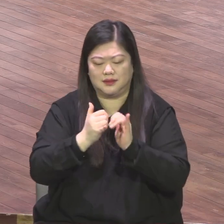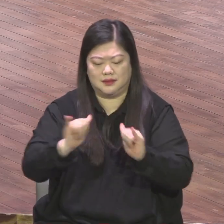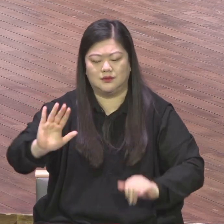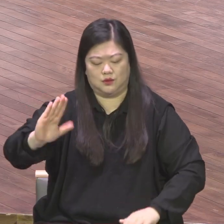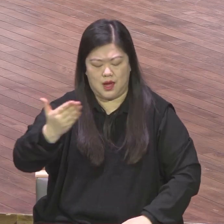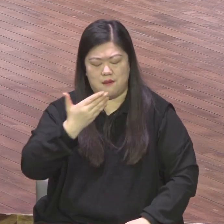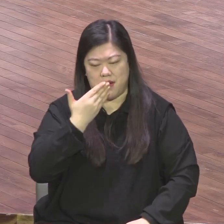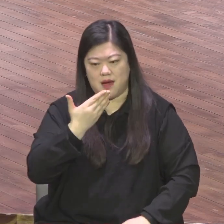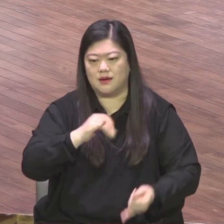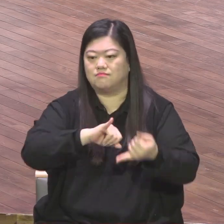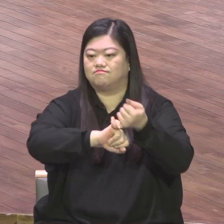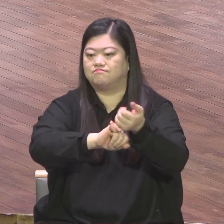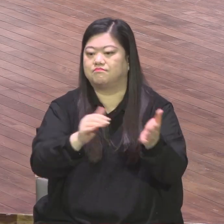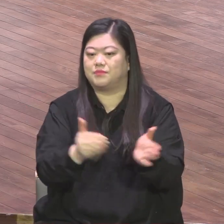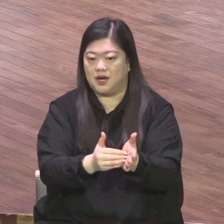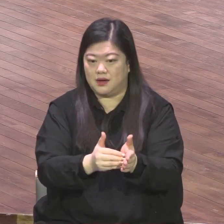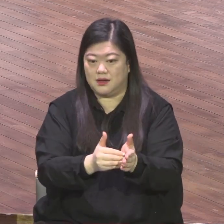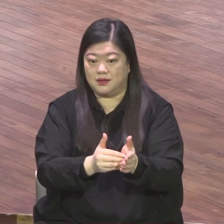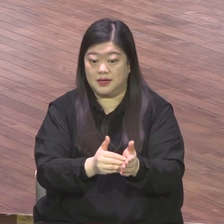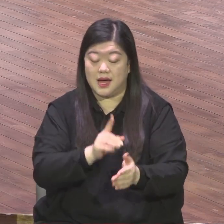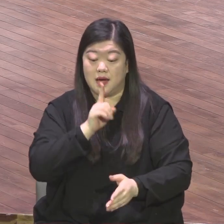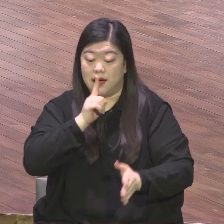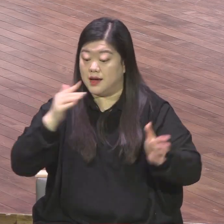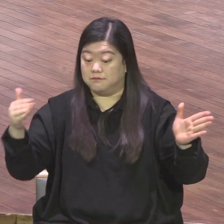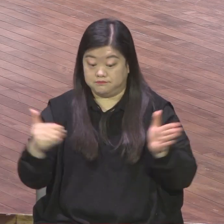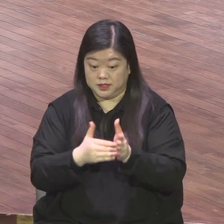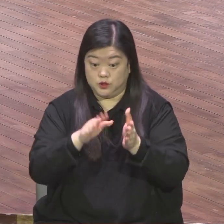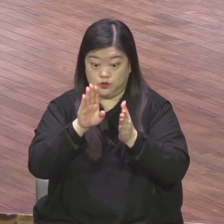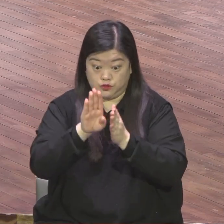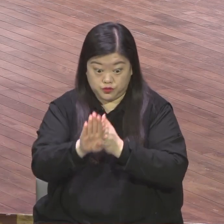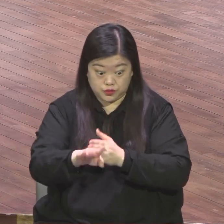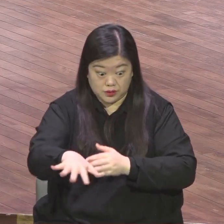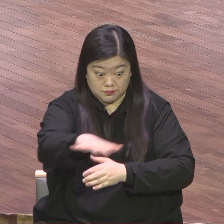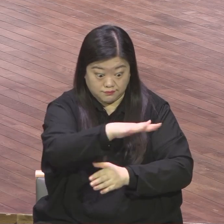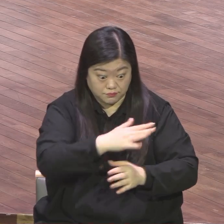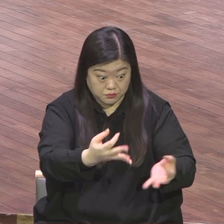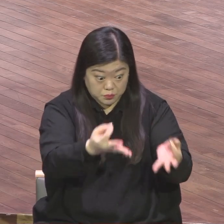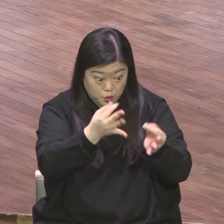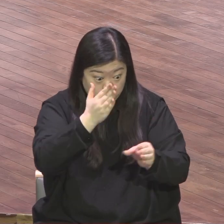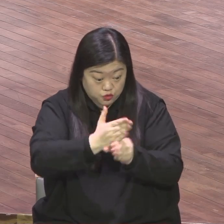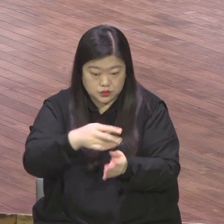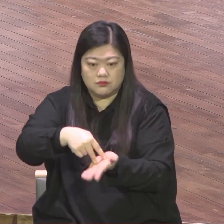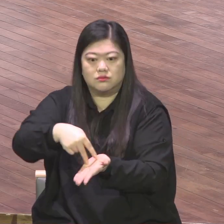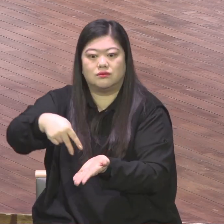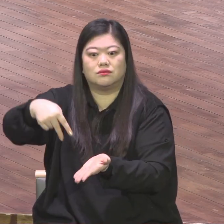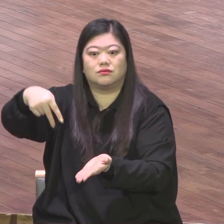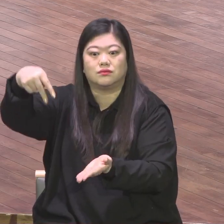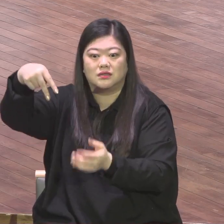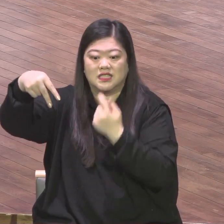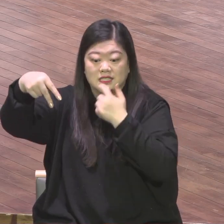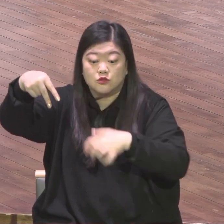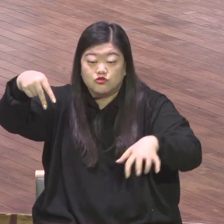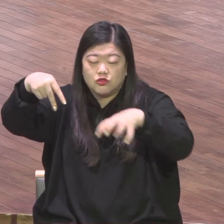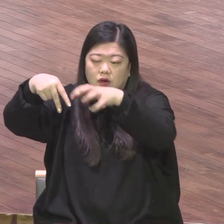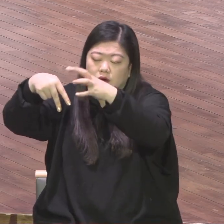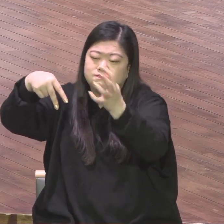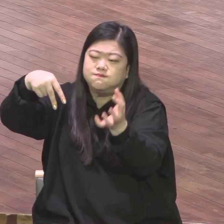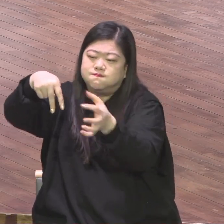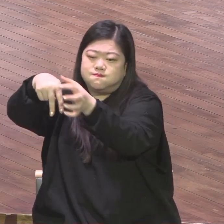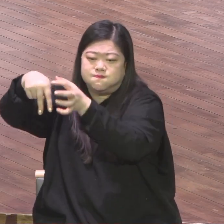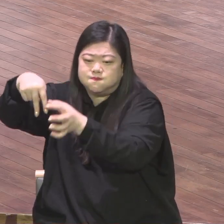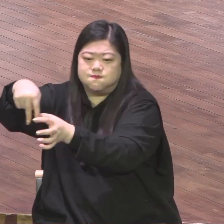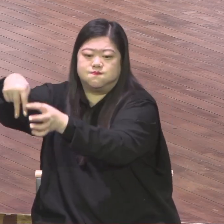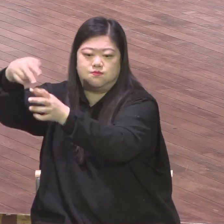되리라 하시니라. 이 말씀을 마치시고 그들이 보는데 올려져 가시니 구름이 그를 가리어 보이지 않게